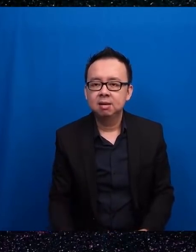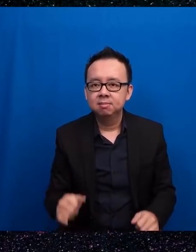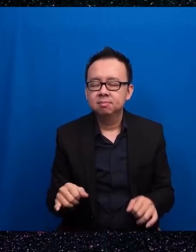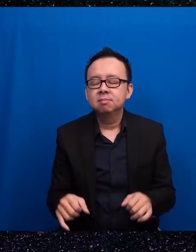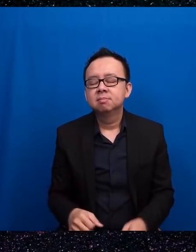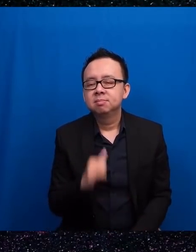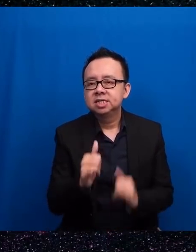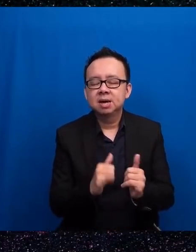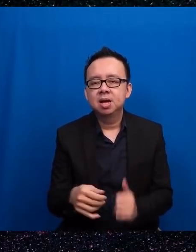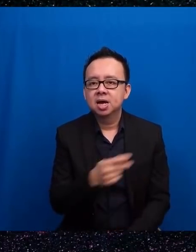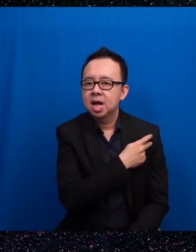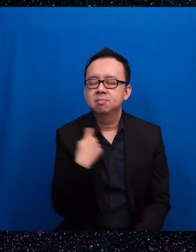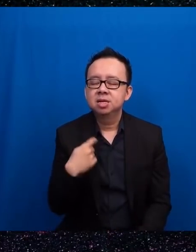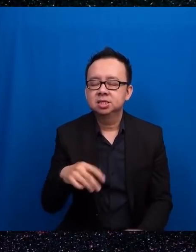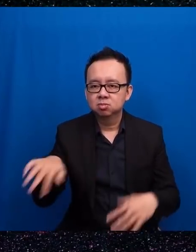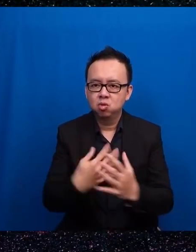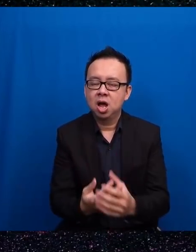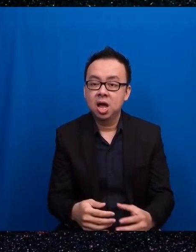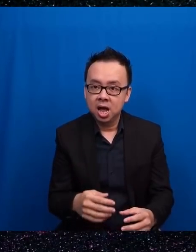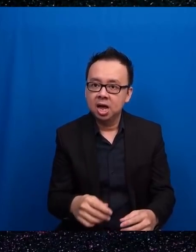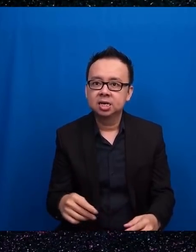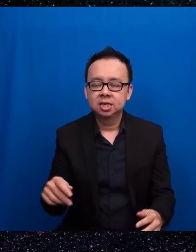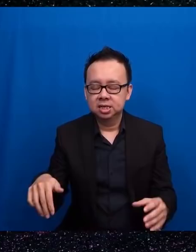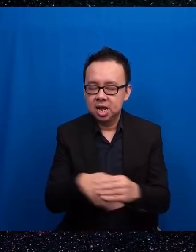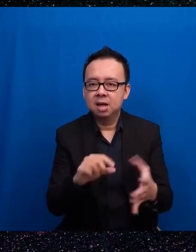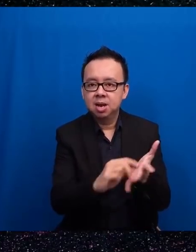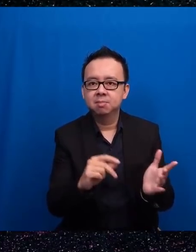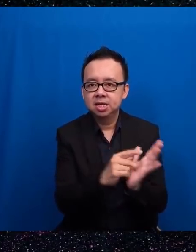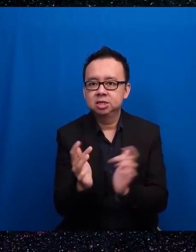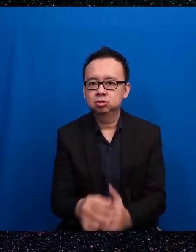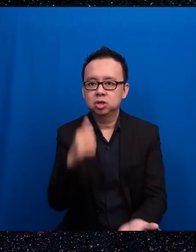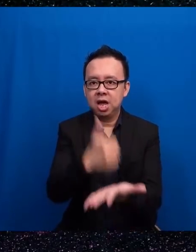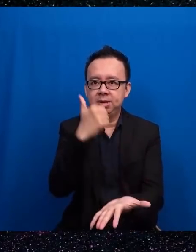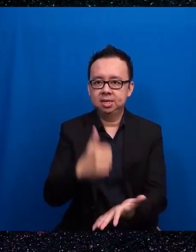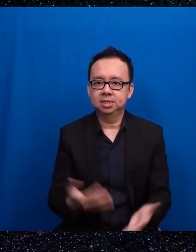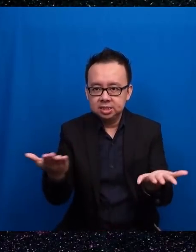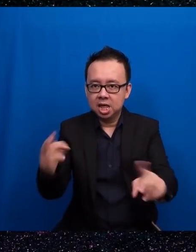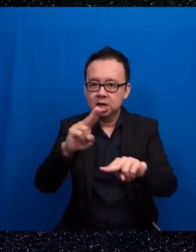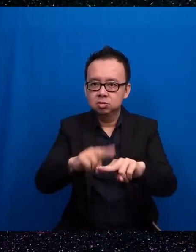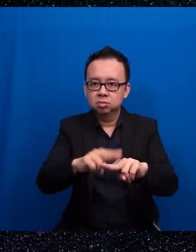di sini. Dalam nama Yesus, amin. Haleluya. Silakan duduk.